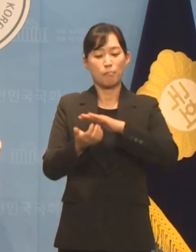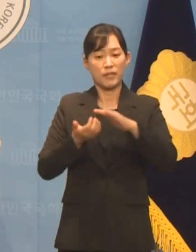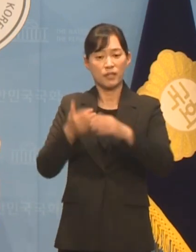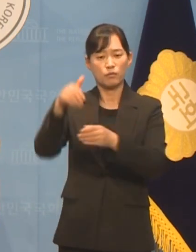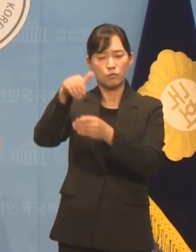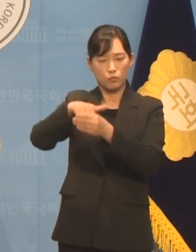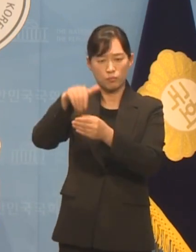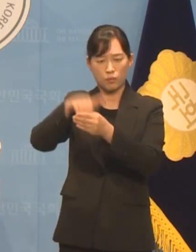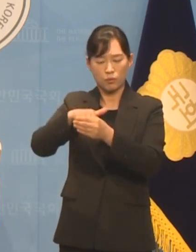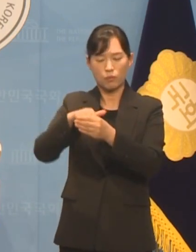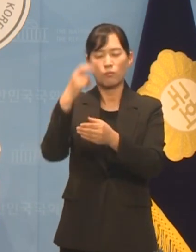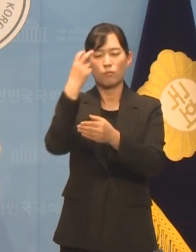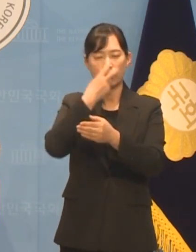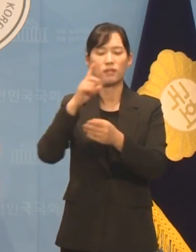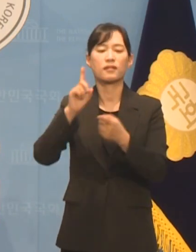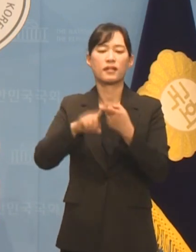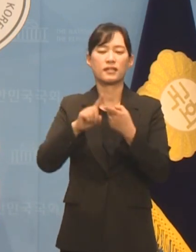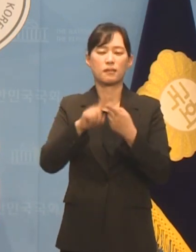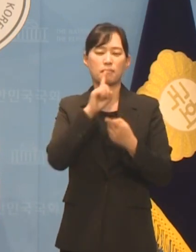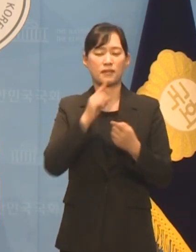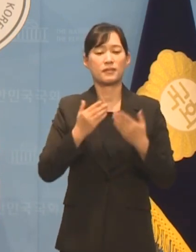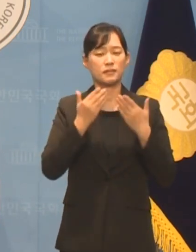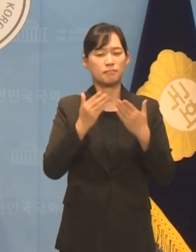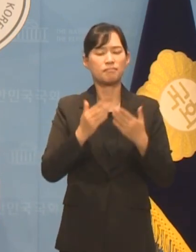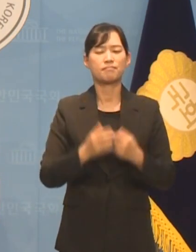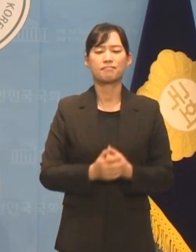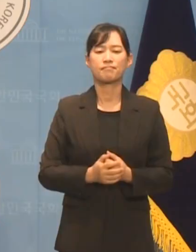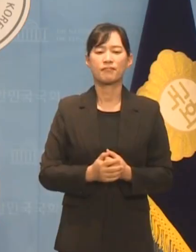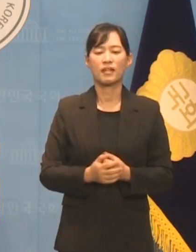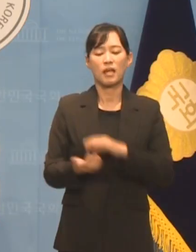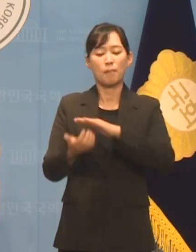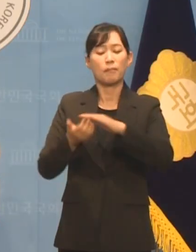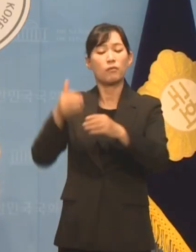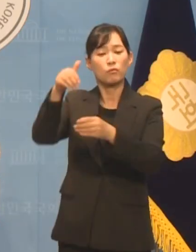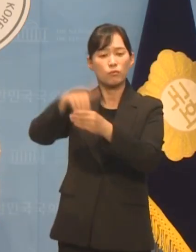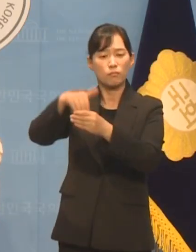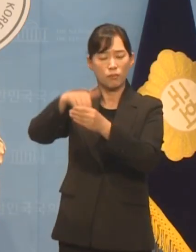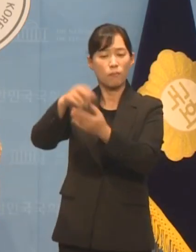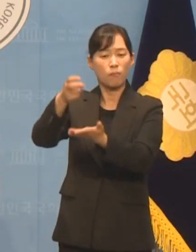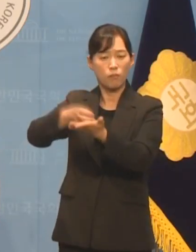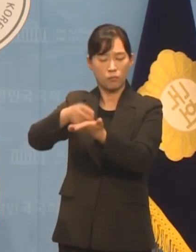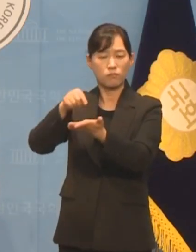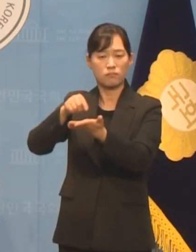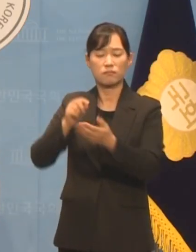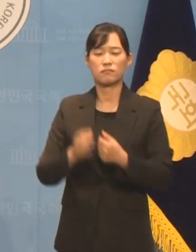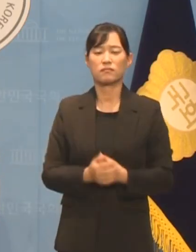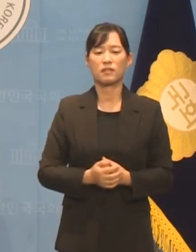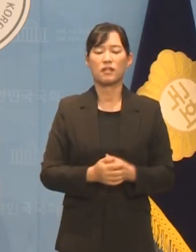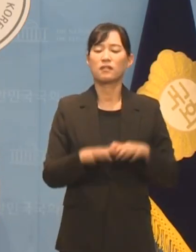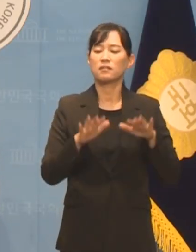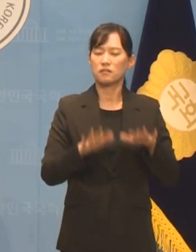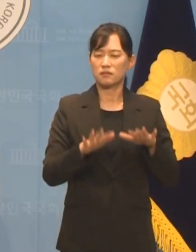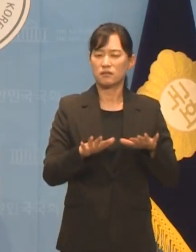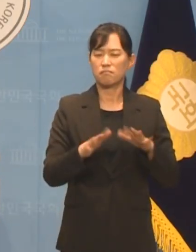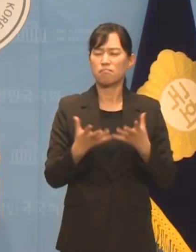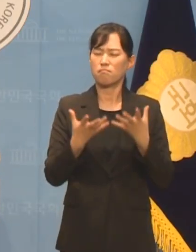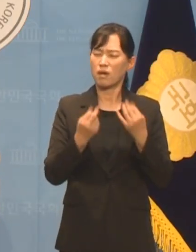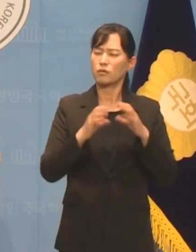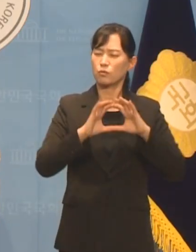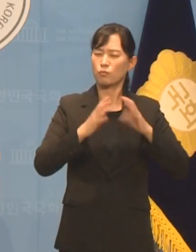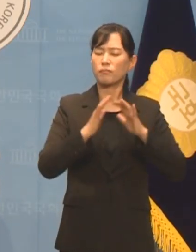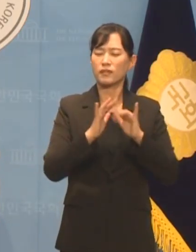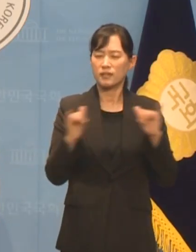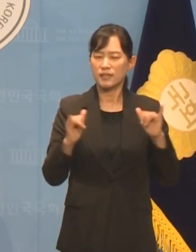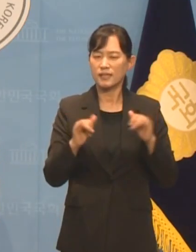사전투표 관리에 대해서 한 번 더 말씀드리면은 사전투표제는 현재 많은